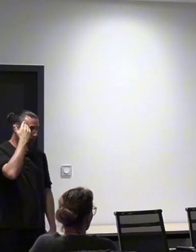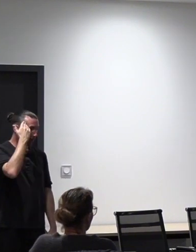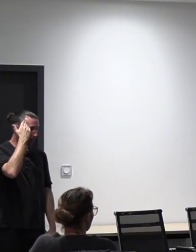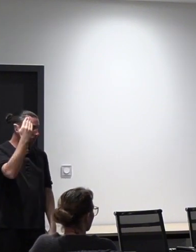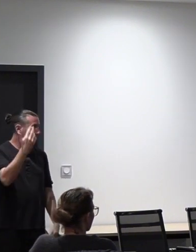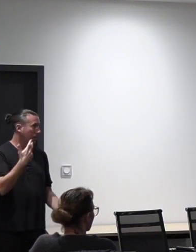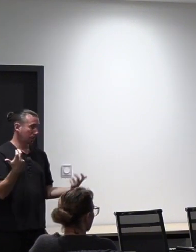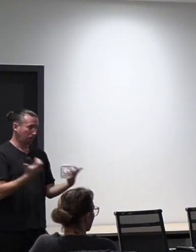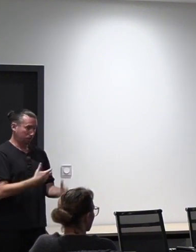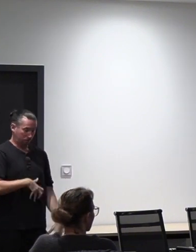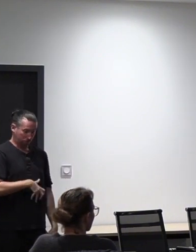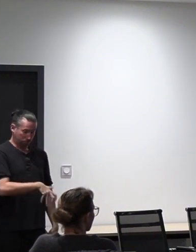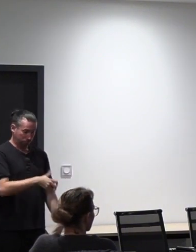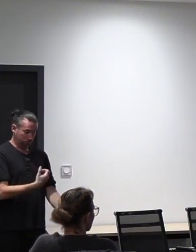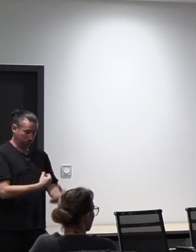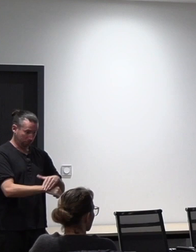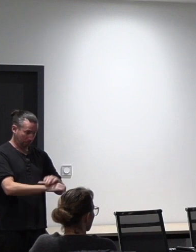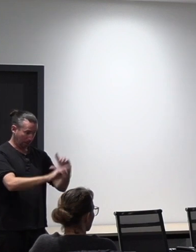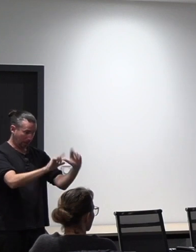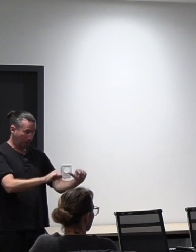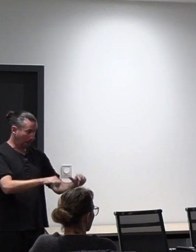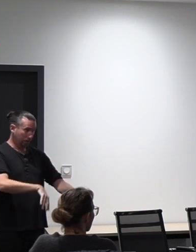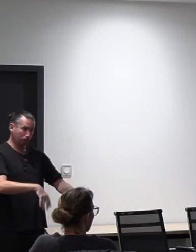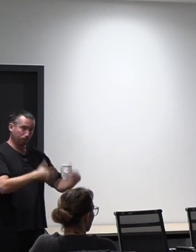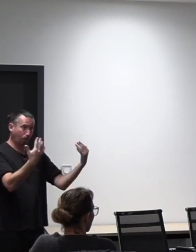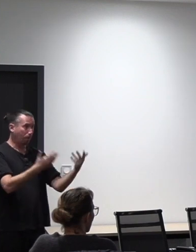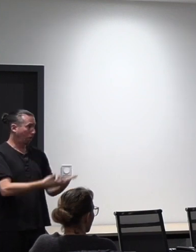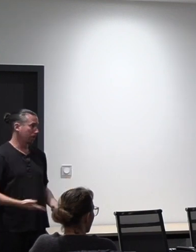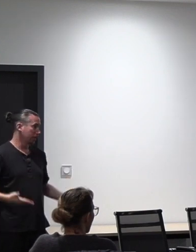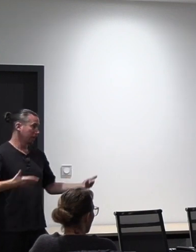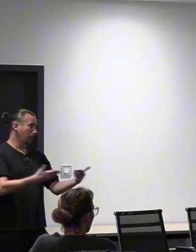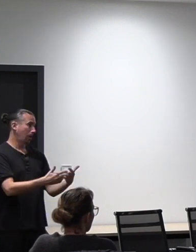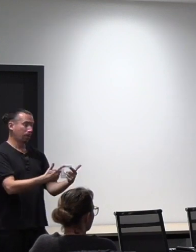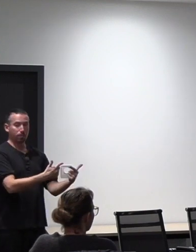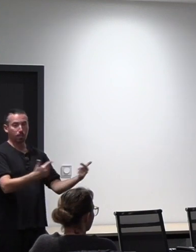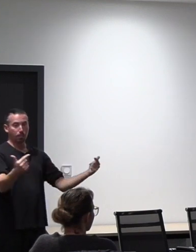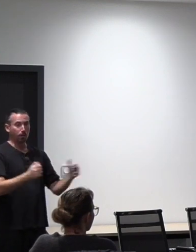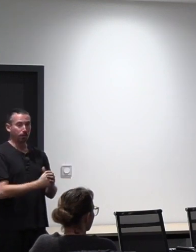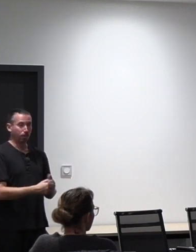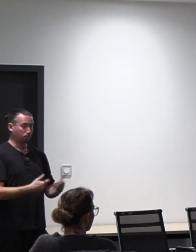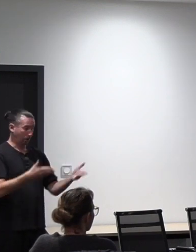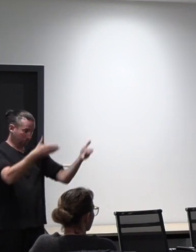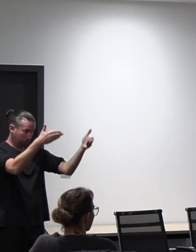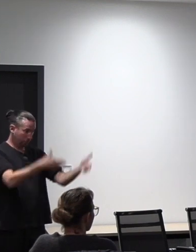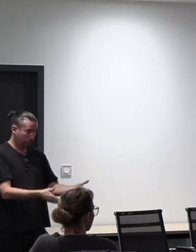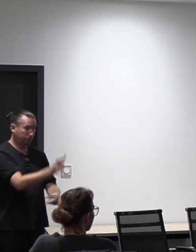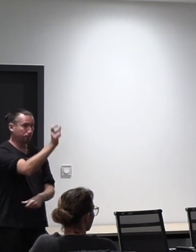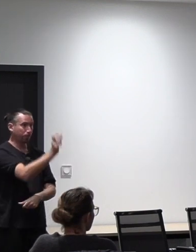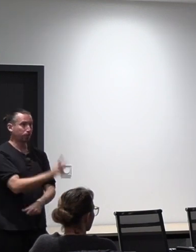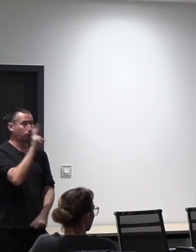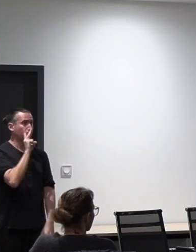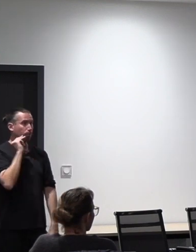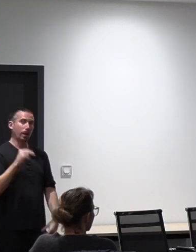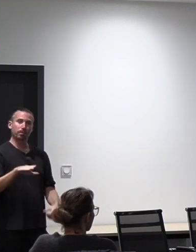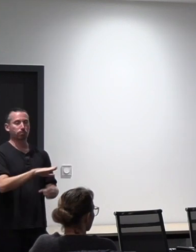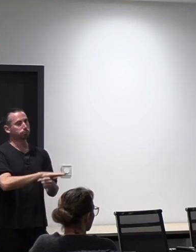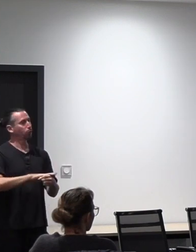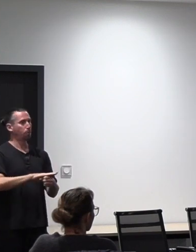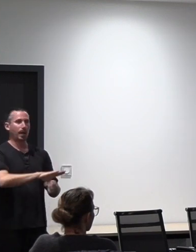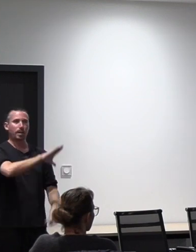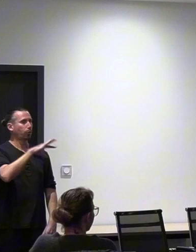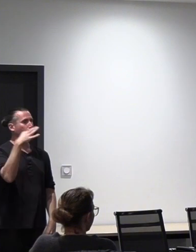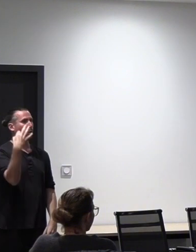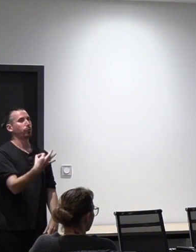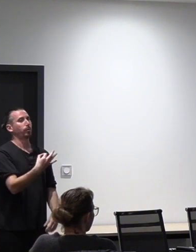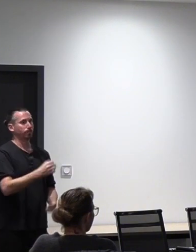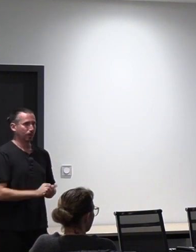suis sorti du ventre de ma mère, quel que soit mon état, etc., je suis une personne humaine à part entière. Ce qui veut dire